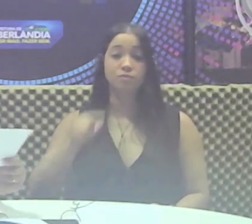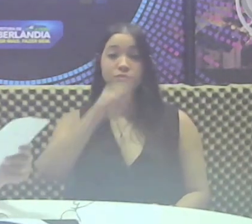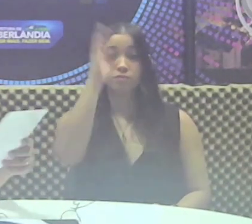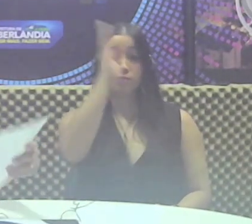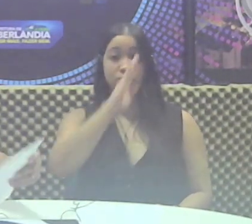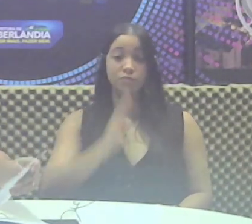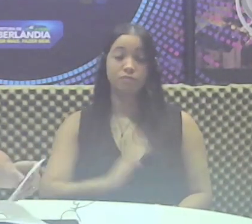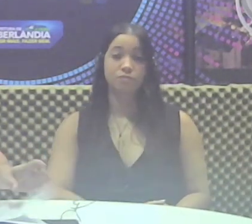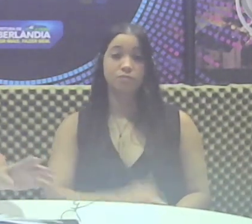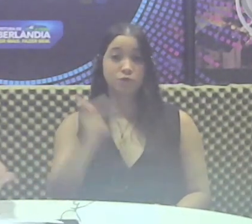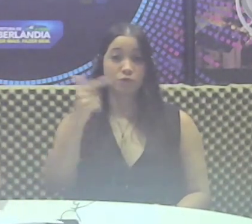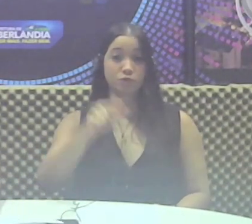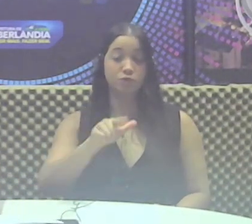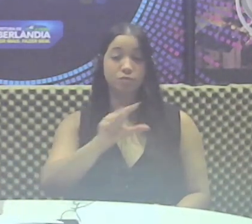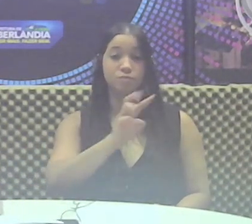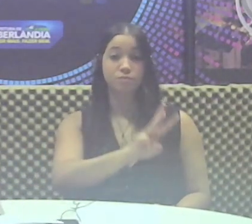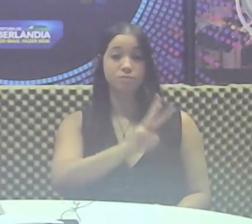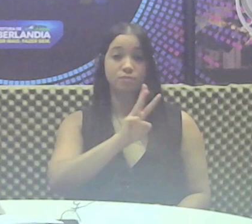www.uberlandia.mg.gov.br. Repetindo,